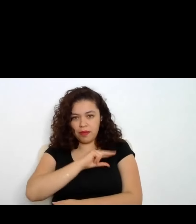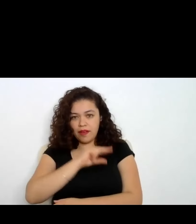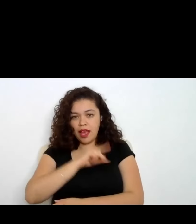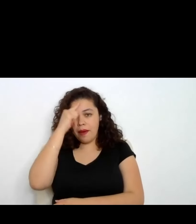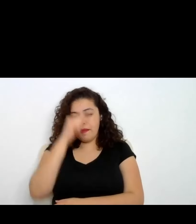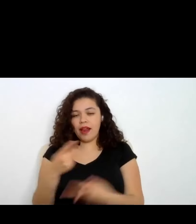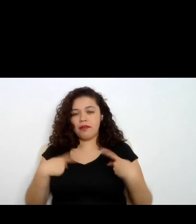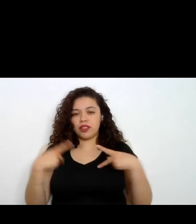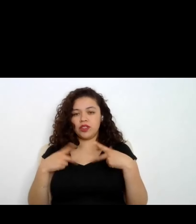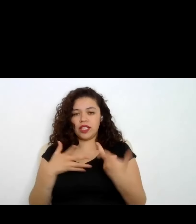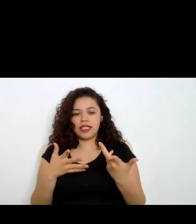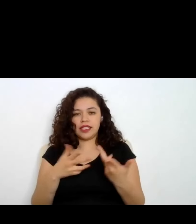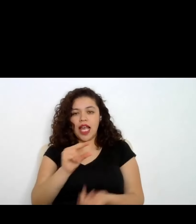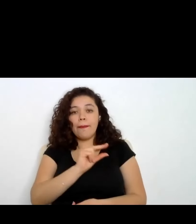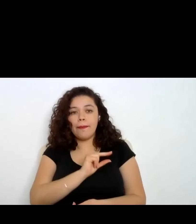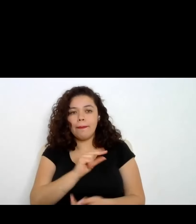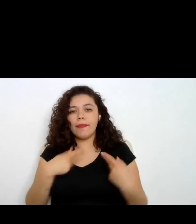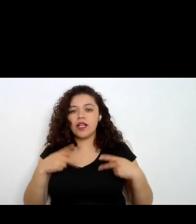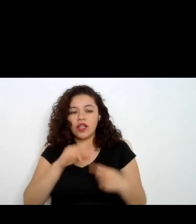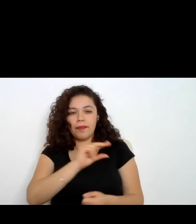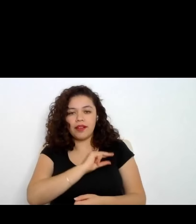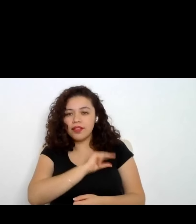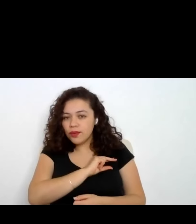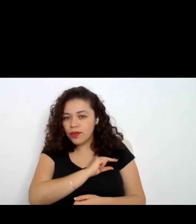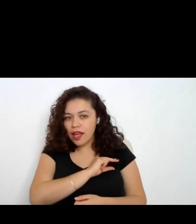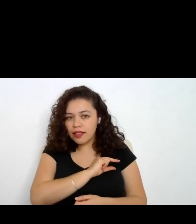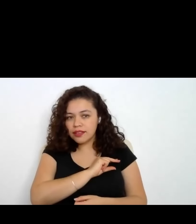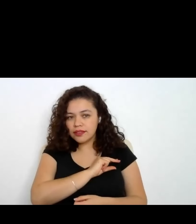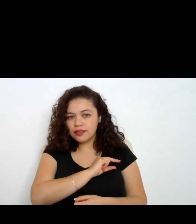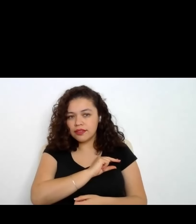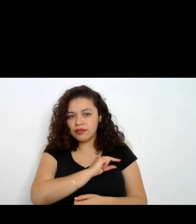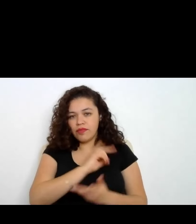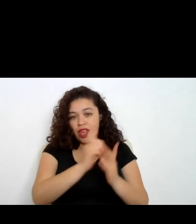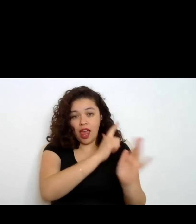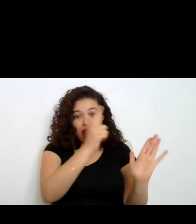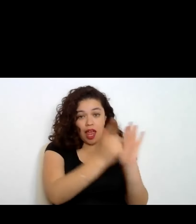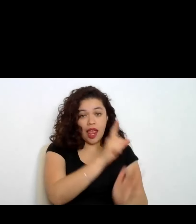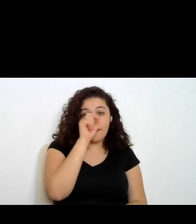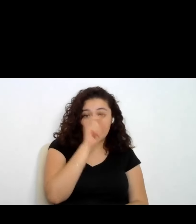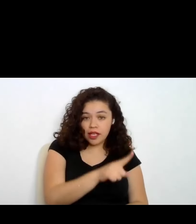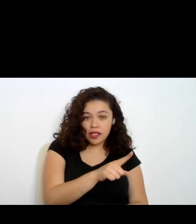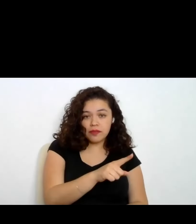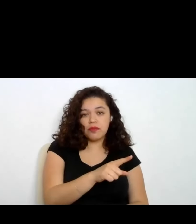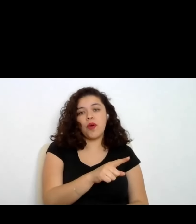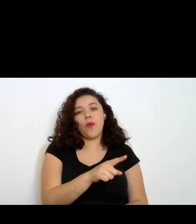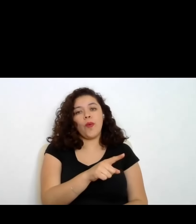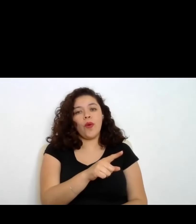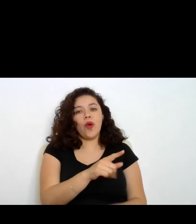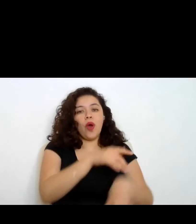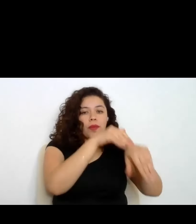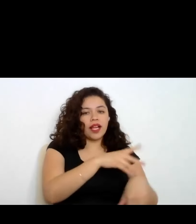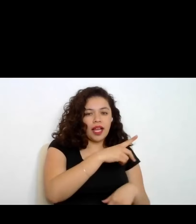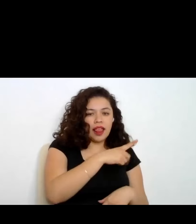lo tengamos en mente porque es en posesión de particulares. O sea, esta ley no aplica para el gobierno